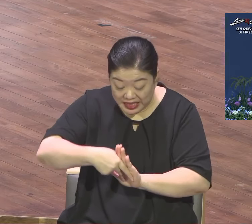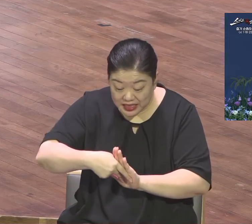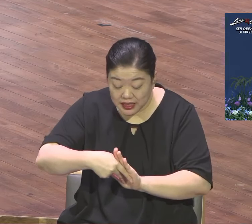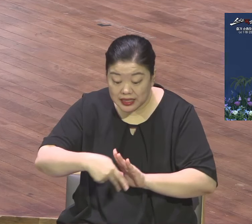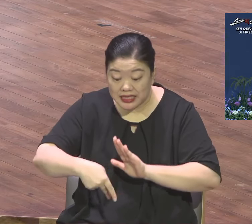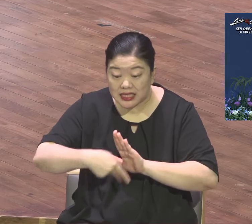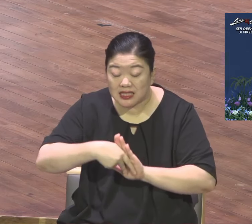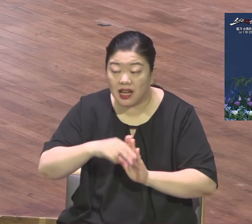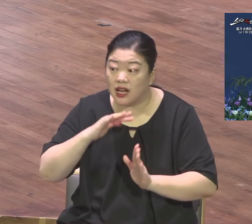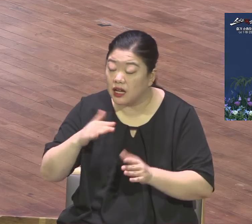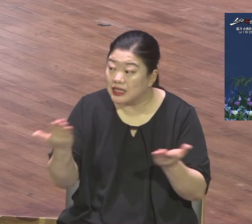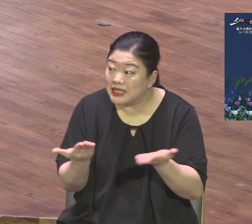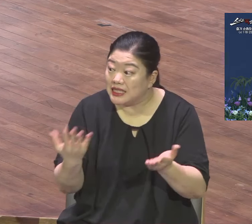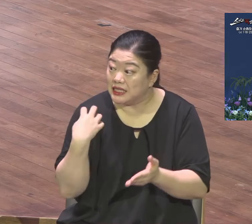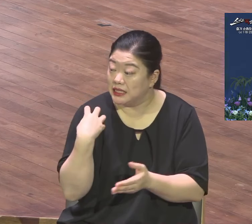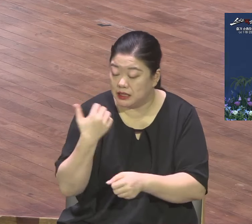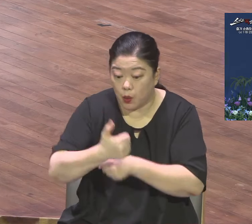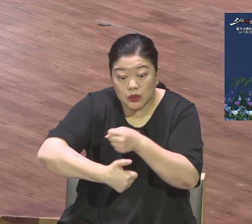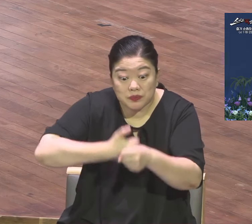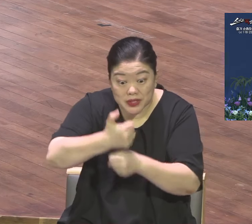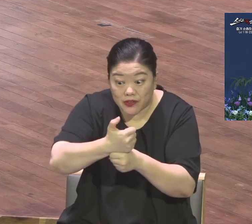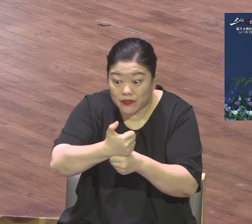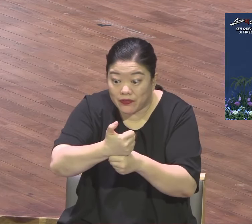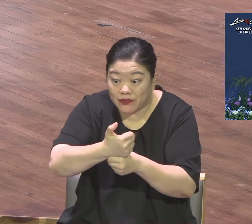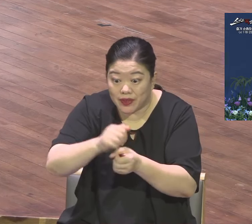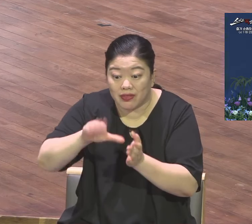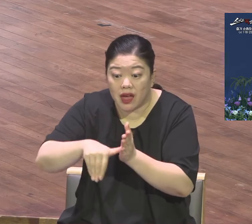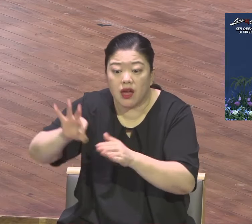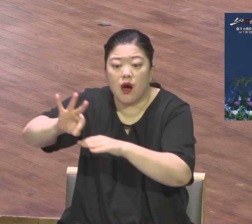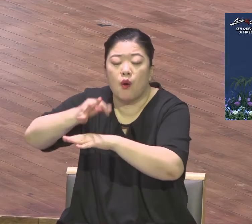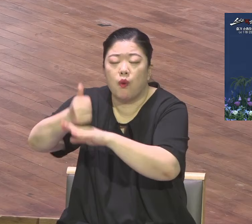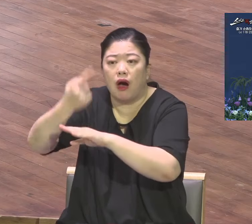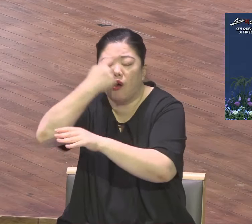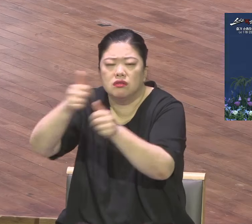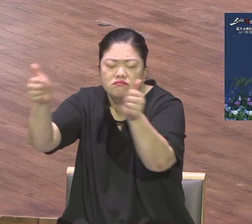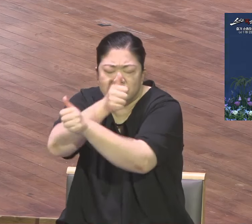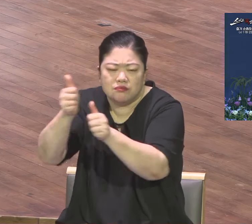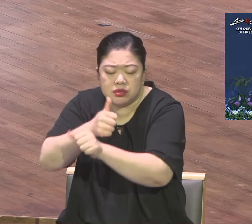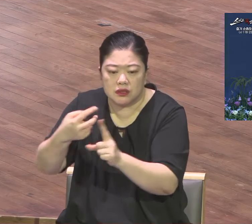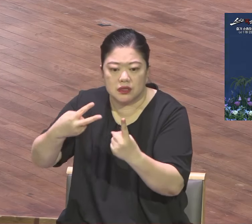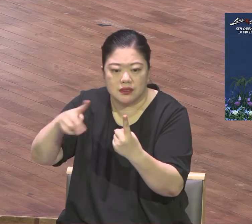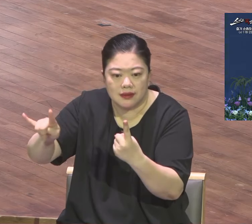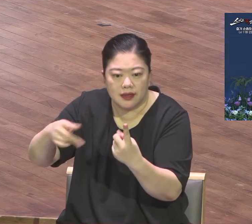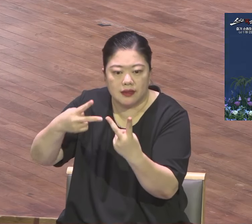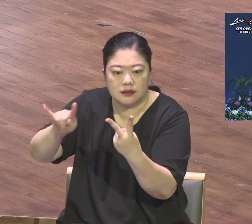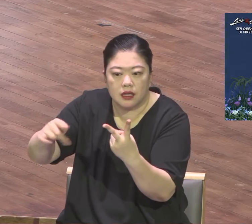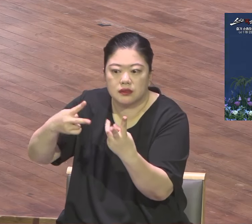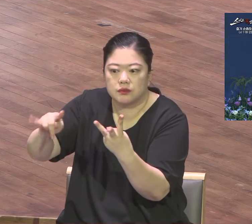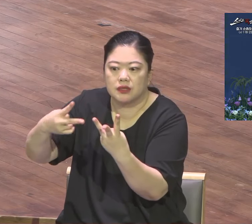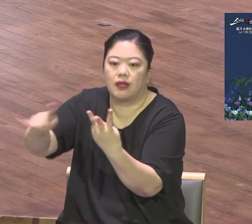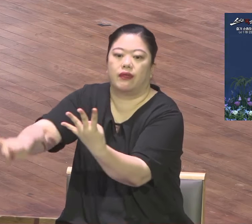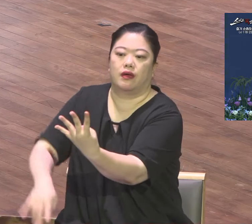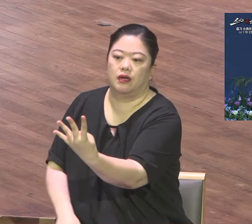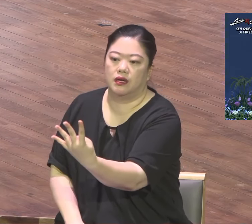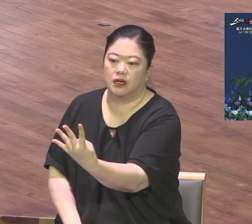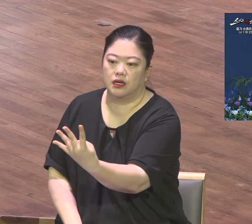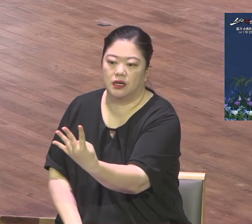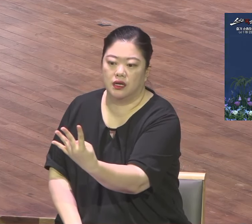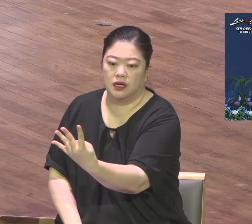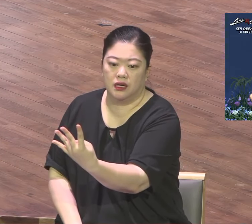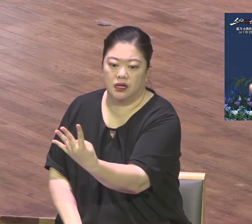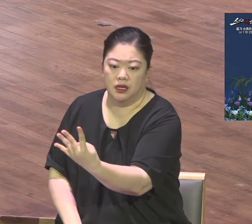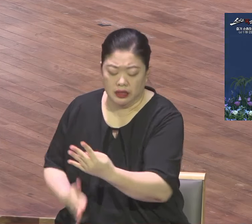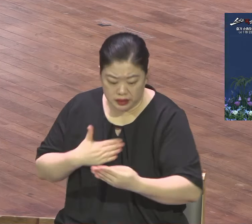무려 네 번 바뀌었어요. 네 분이 너무 많아가지고 계속 이 조그만 나라에서 말이에요.